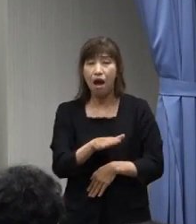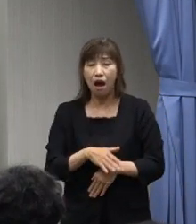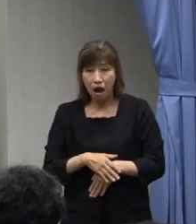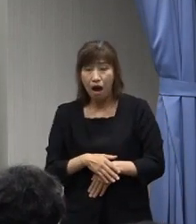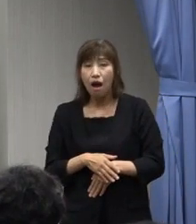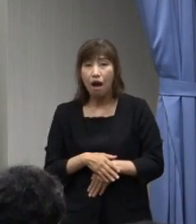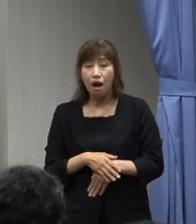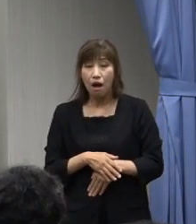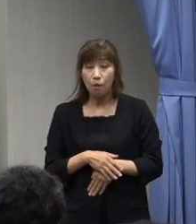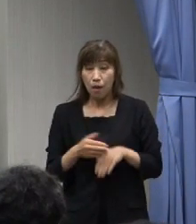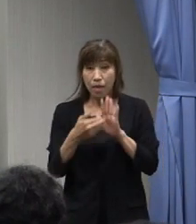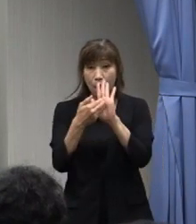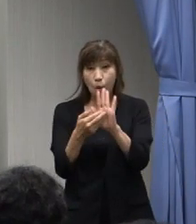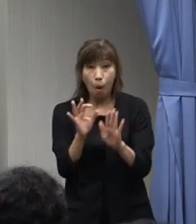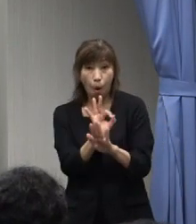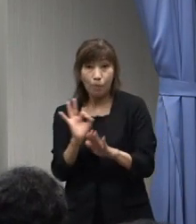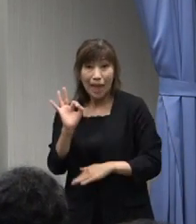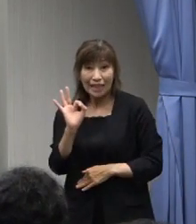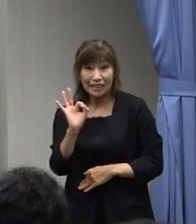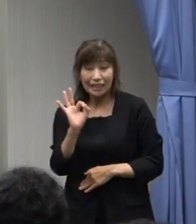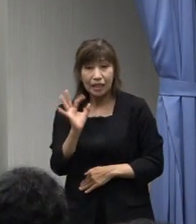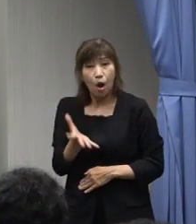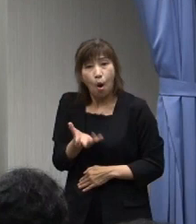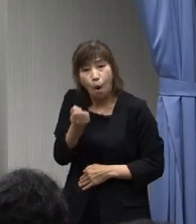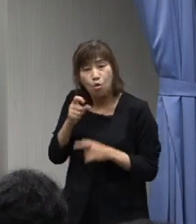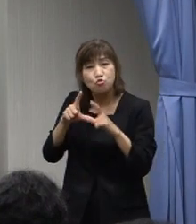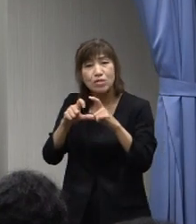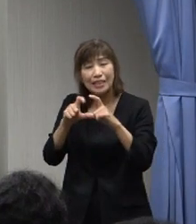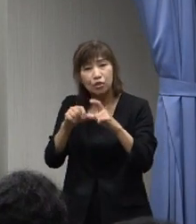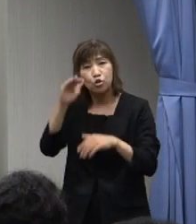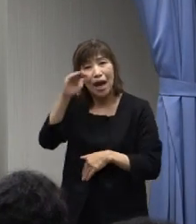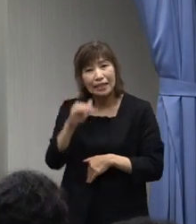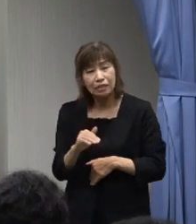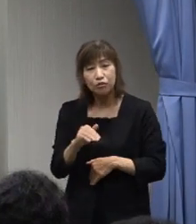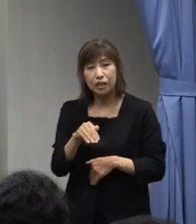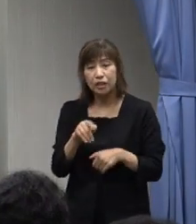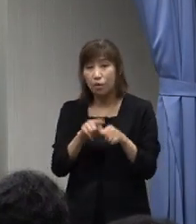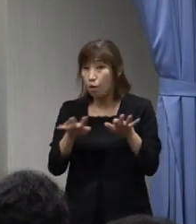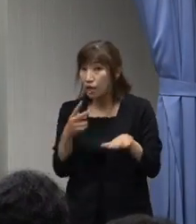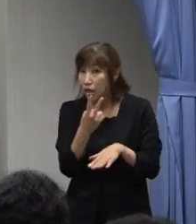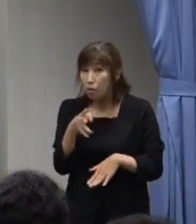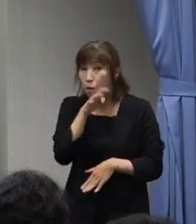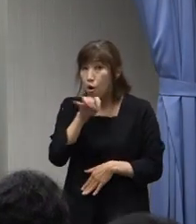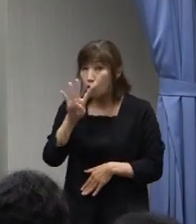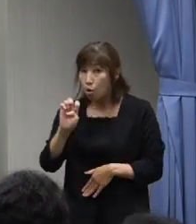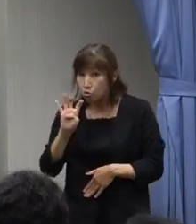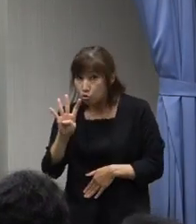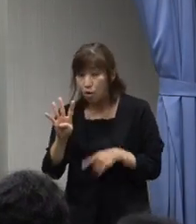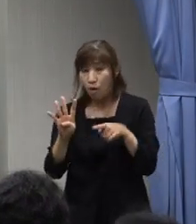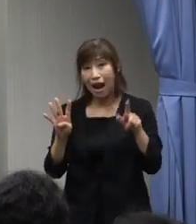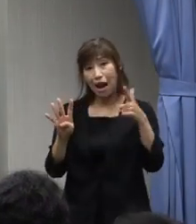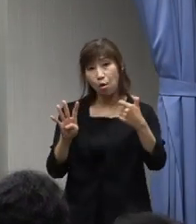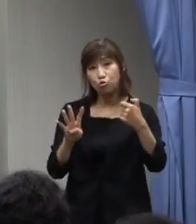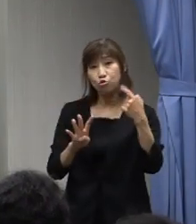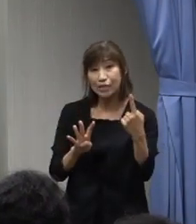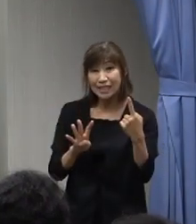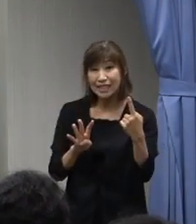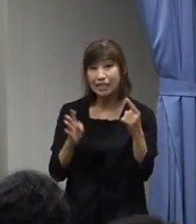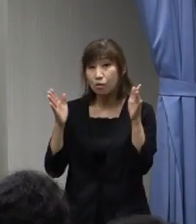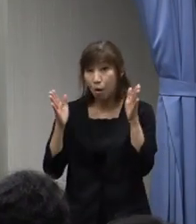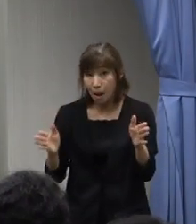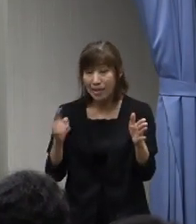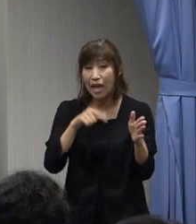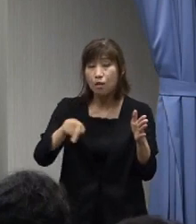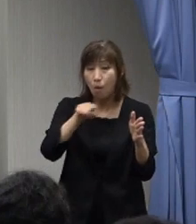有率がとりあえず低い、年齢でいうと今年度44歳から61歳の男性の抗体保有